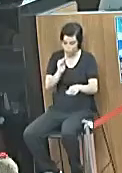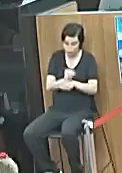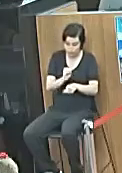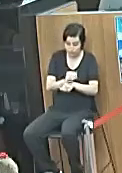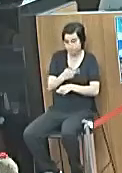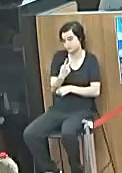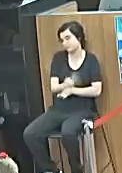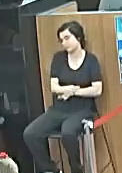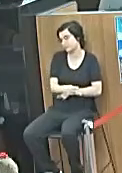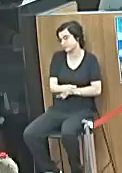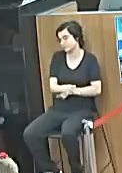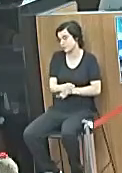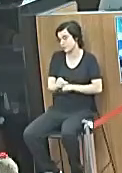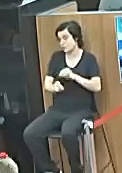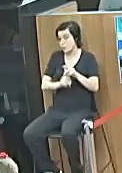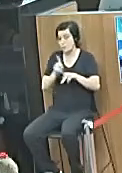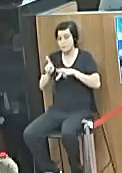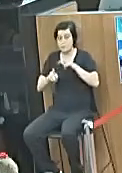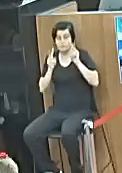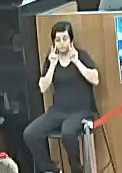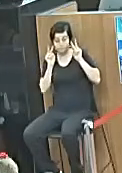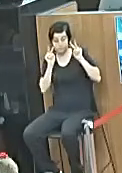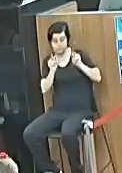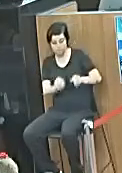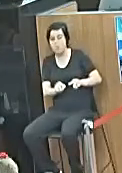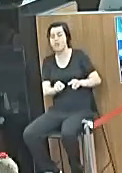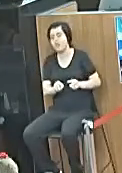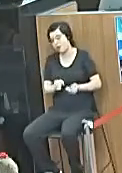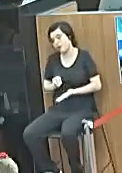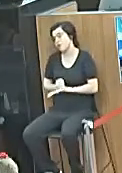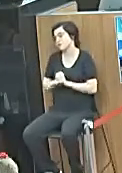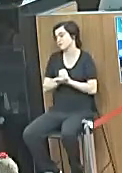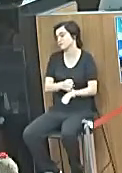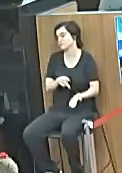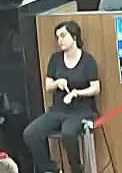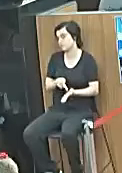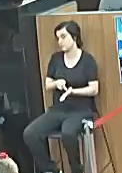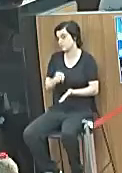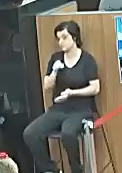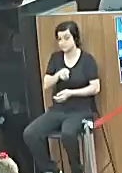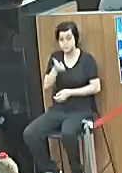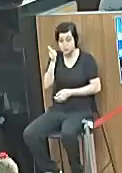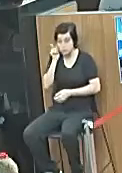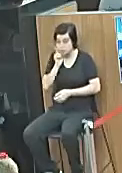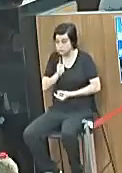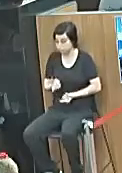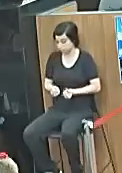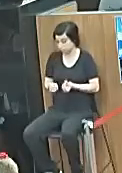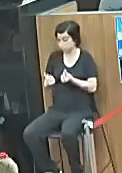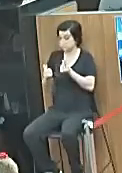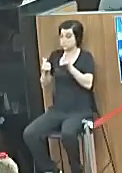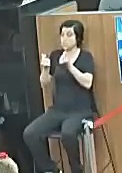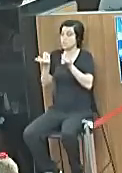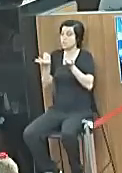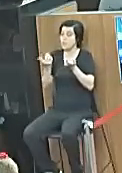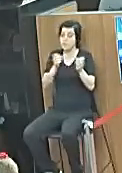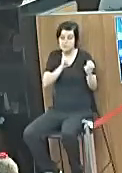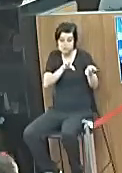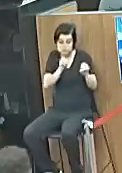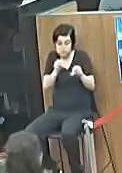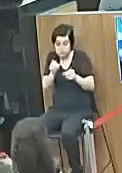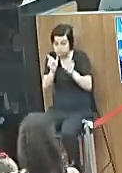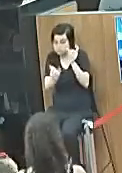isso se tem uma visibilidade maior e que eles consigam ter acesso a recursos para capacitar pessoas e